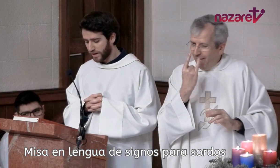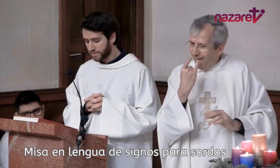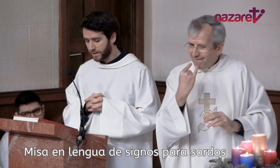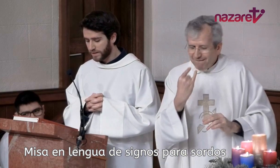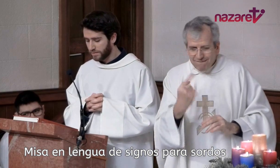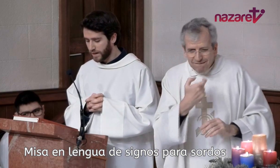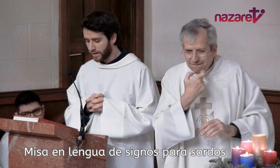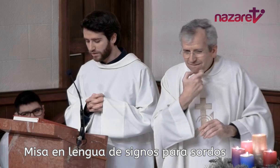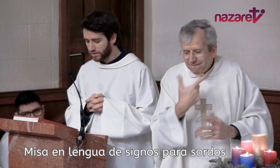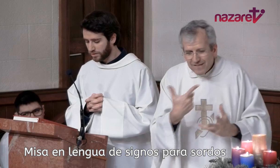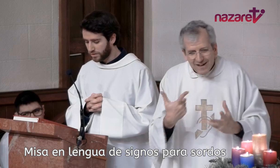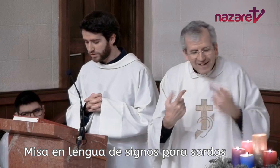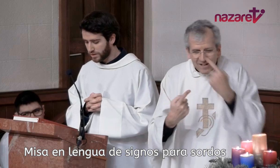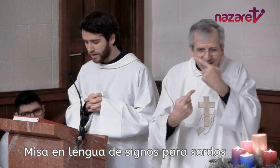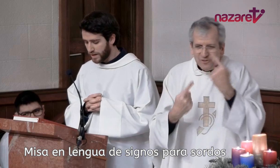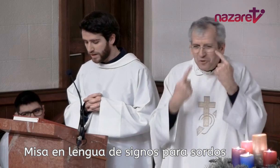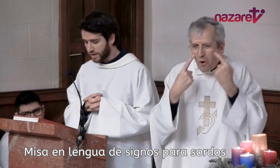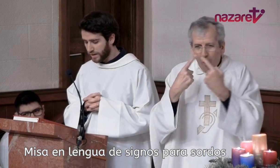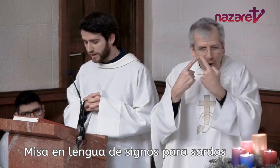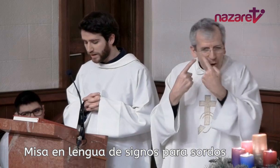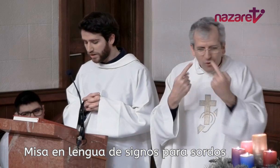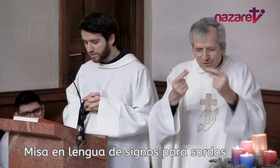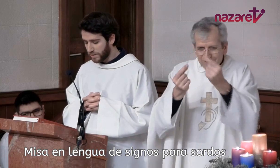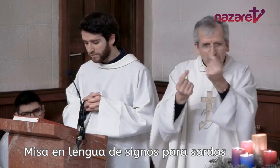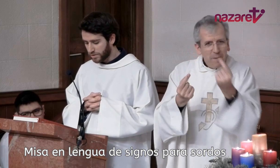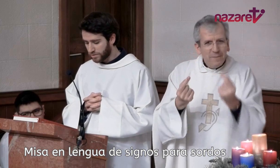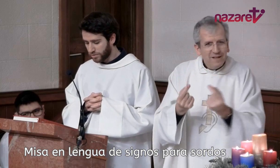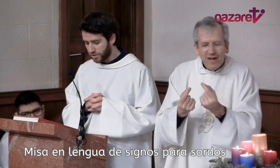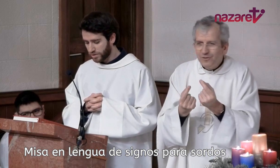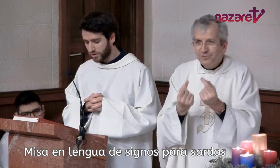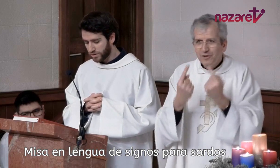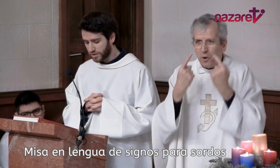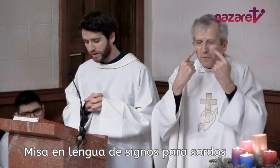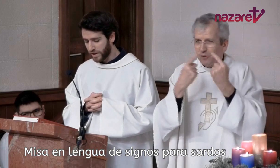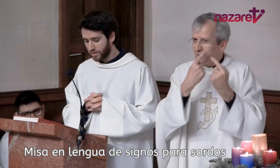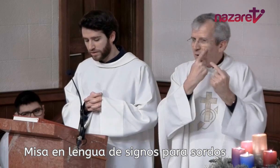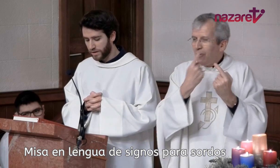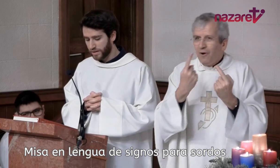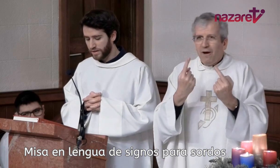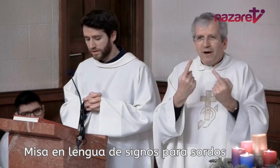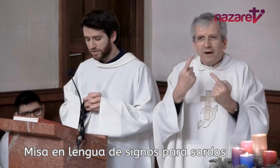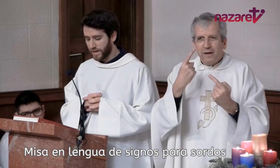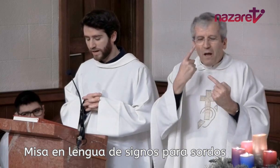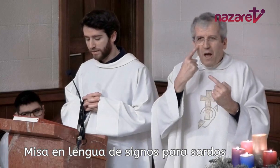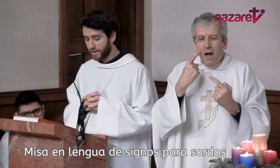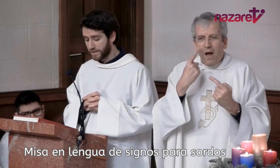la expresividad de los ojos que los mismos suyos ojos quedaron llenos de lágrimas.